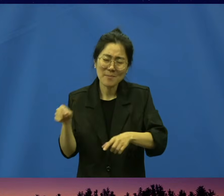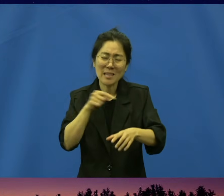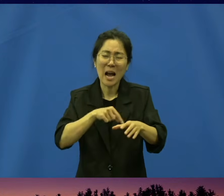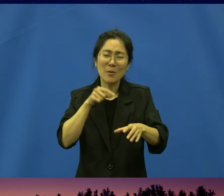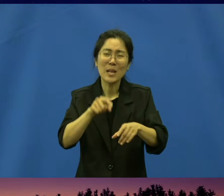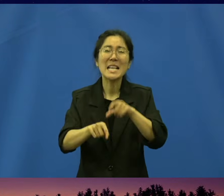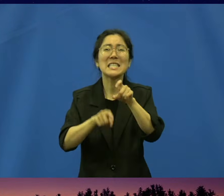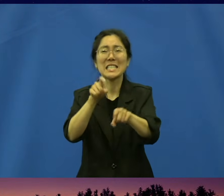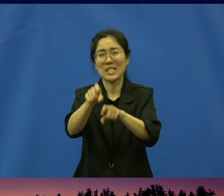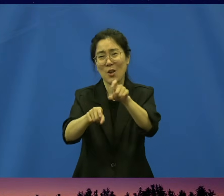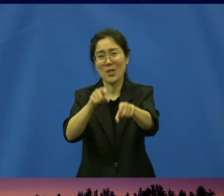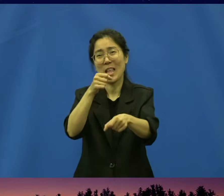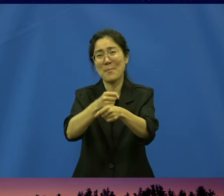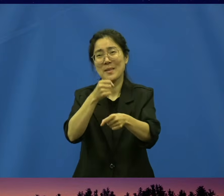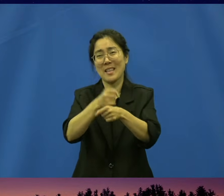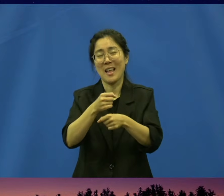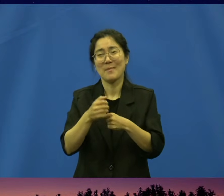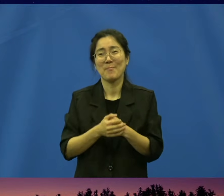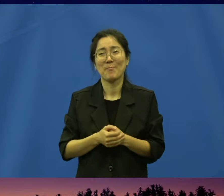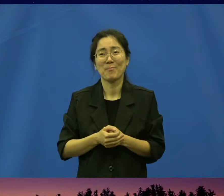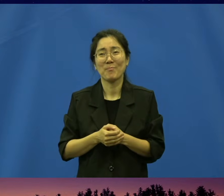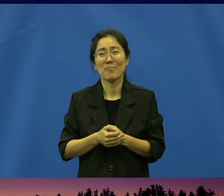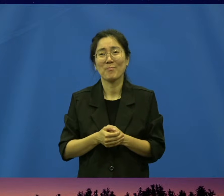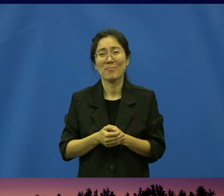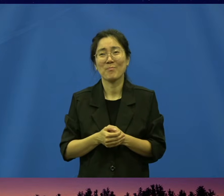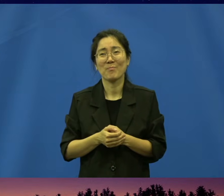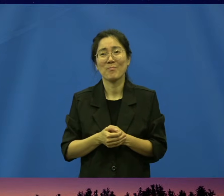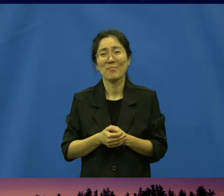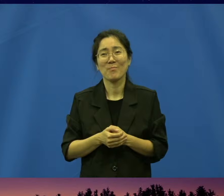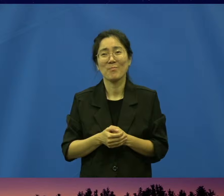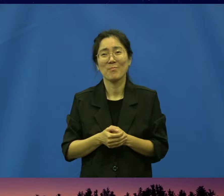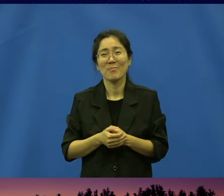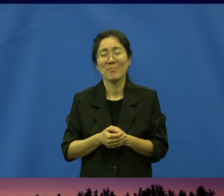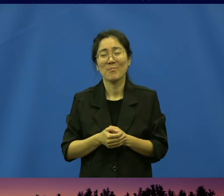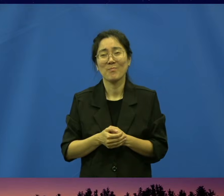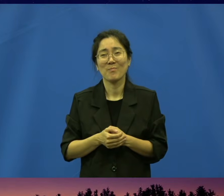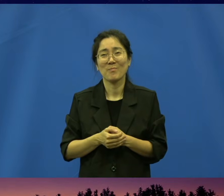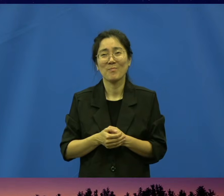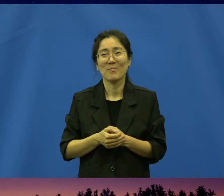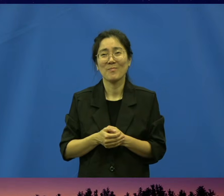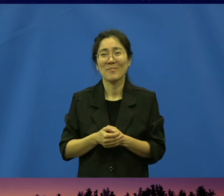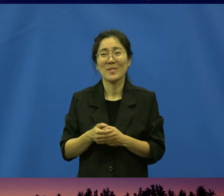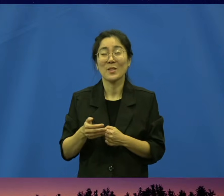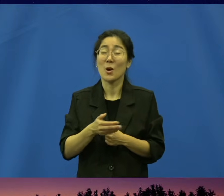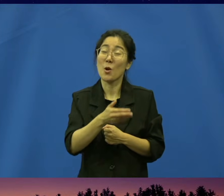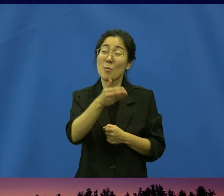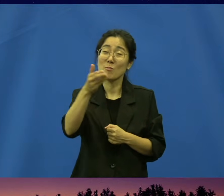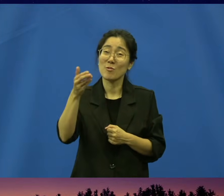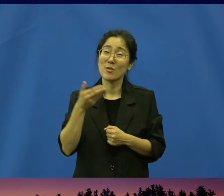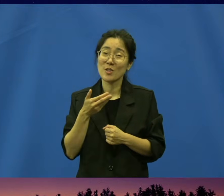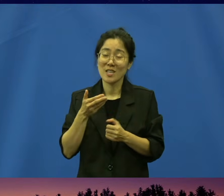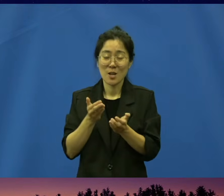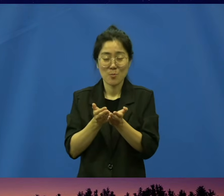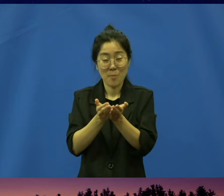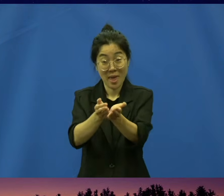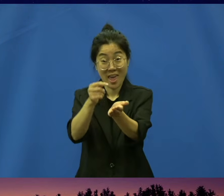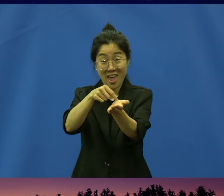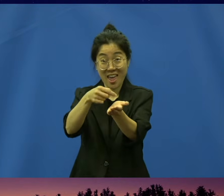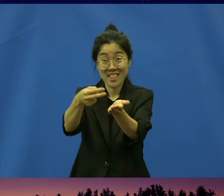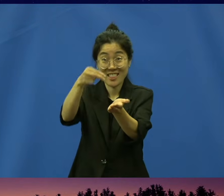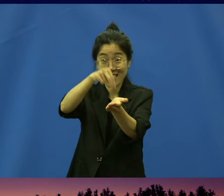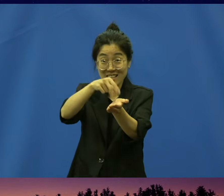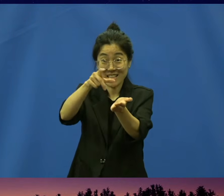이제 그러다 보니까 아마 여러분들 눈에 우리가 좀 더 달리 보이는 것 같지만 저희는 사실상은 아주